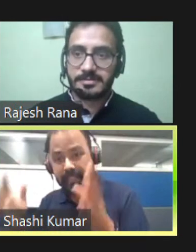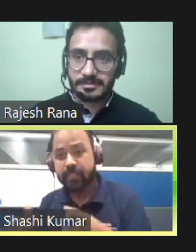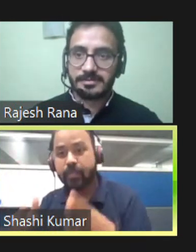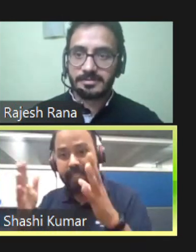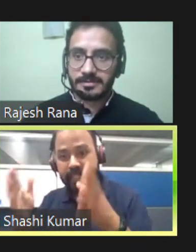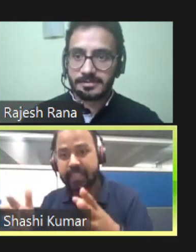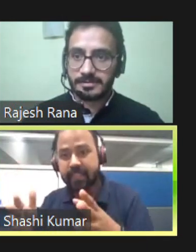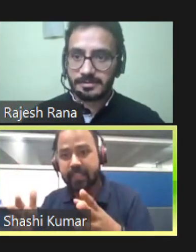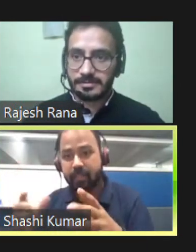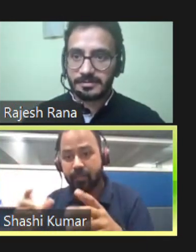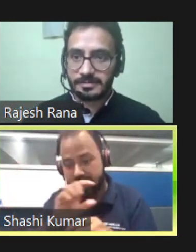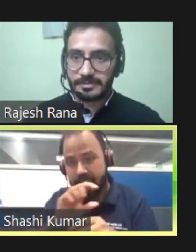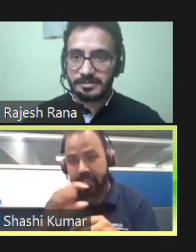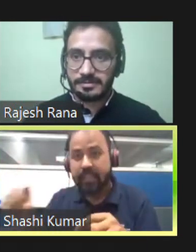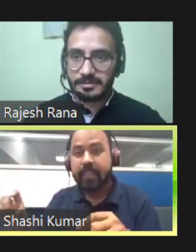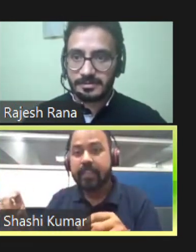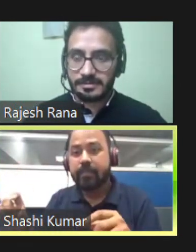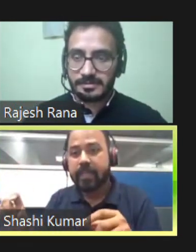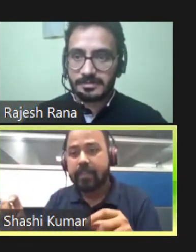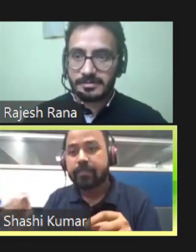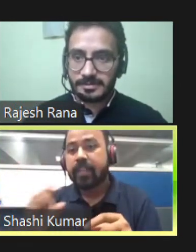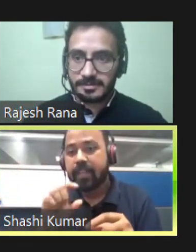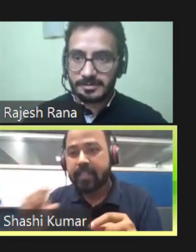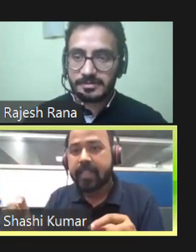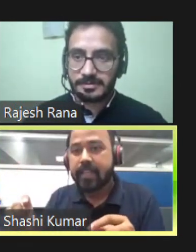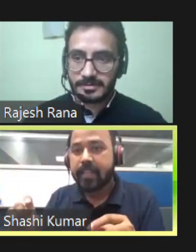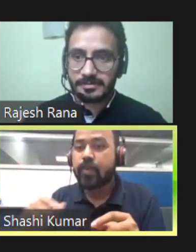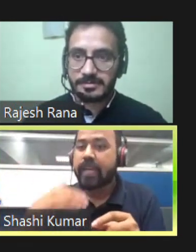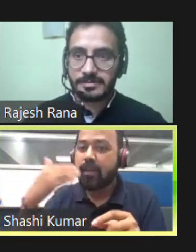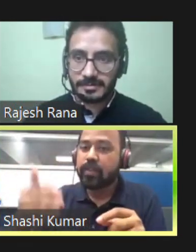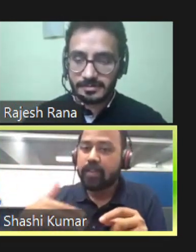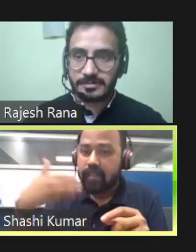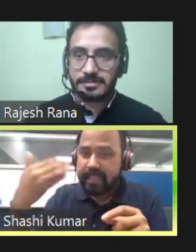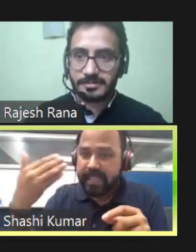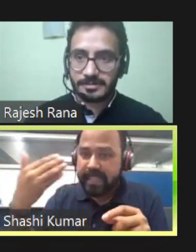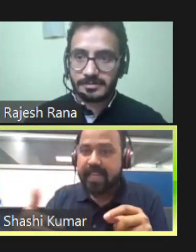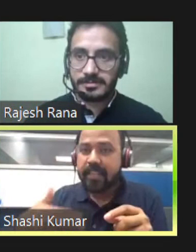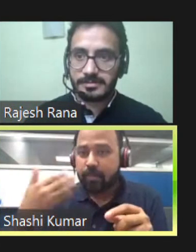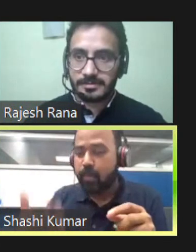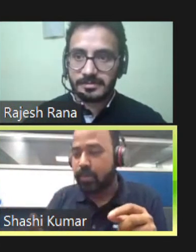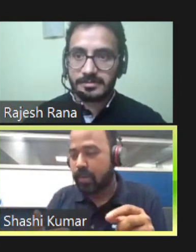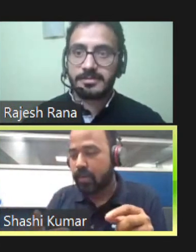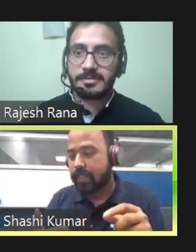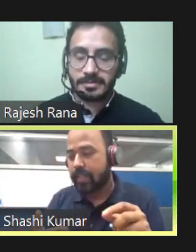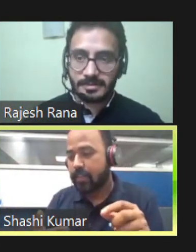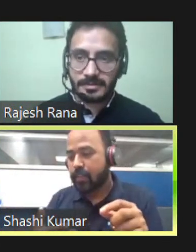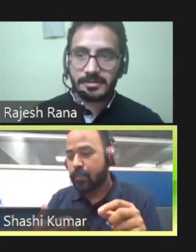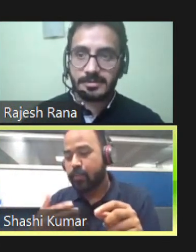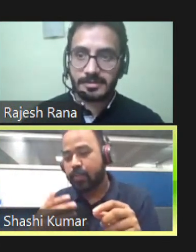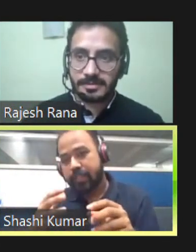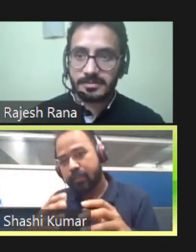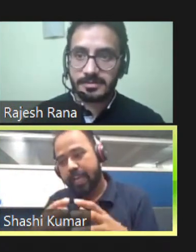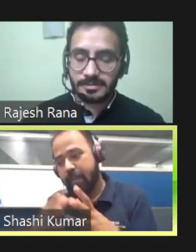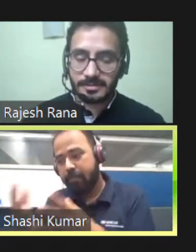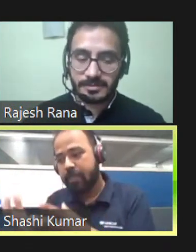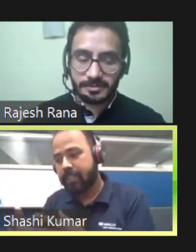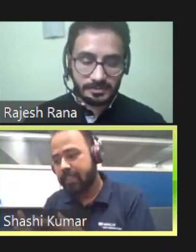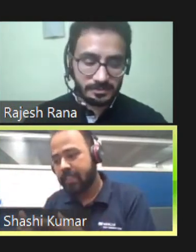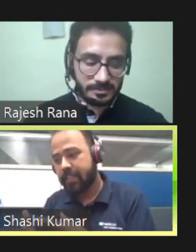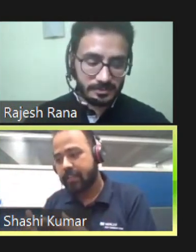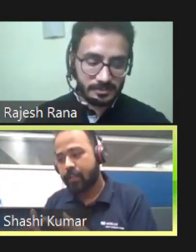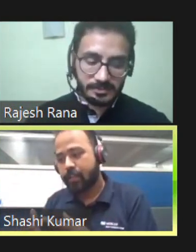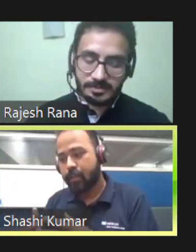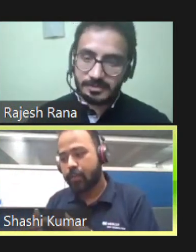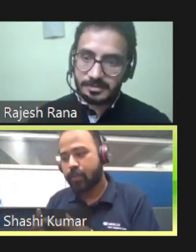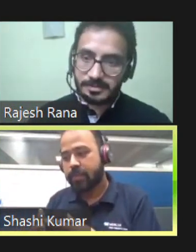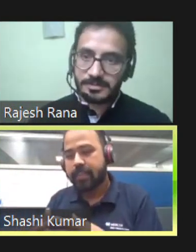कुछ सीरियल्स, जो डेली सीरियल्स है, उनके हिंदी में लिखते हैं जो डायलॉग्स कैरेक्टर बोल रहा होता है, तो उससे हेल्प